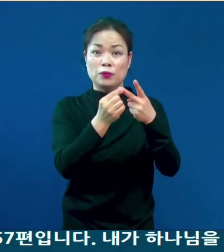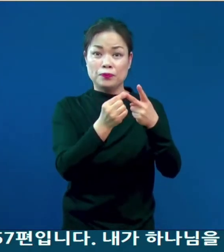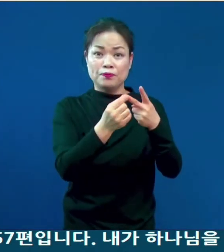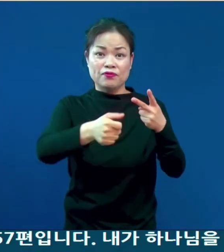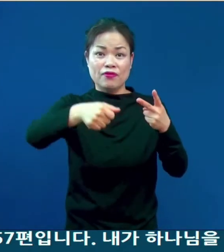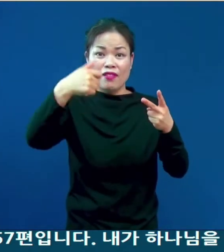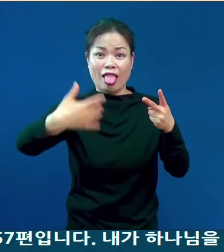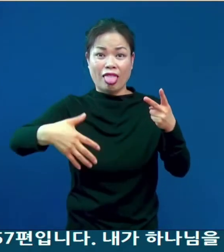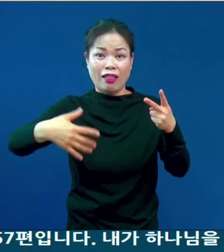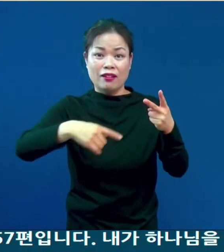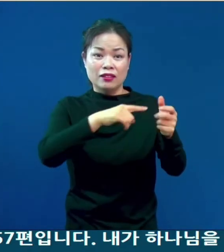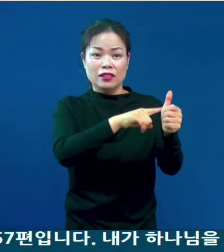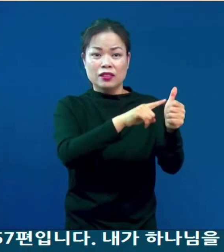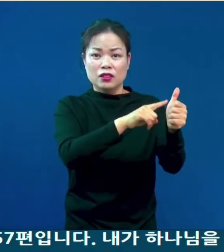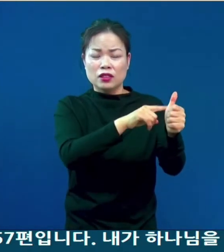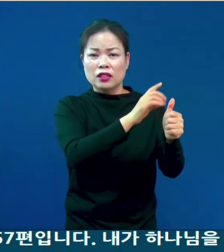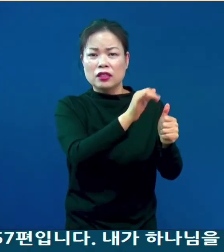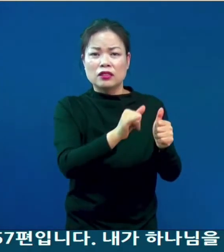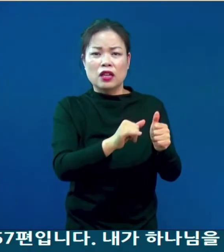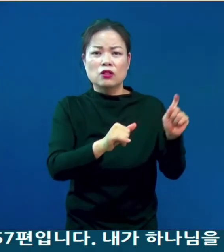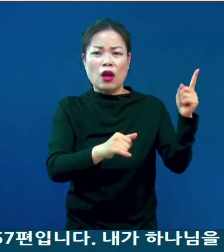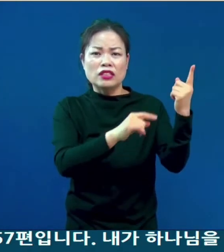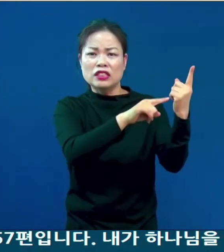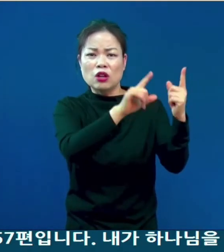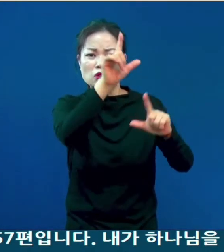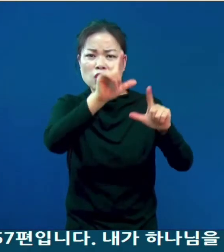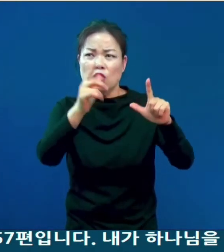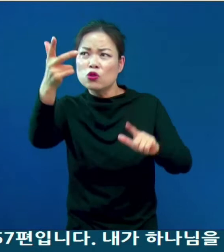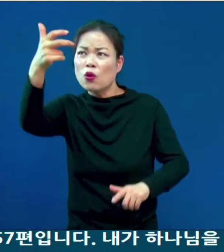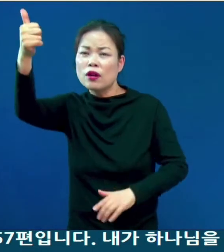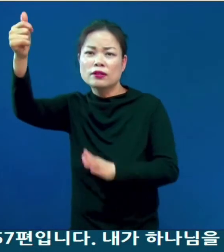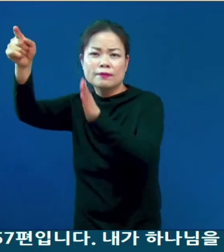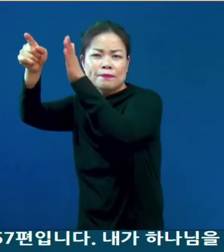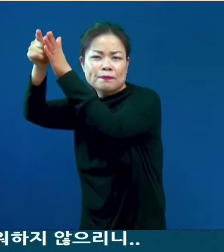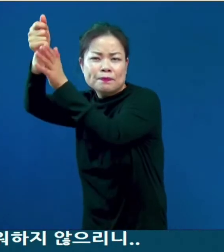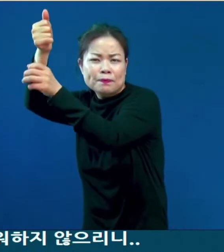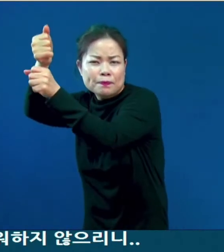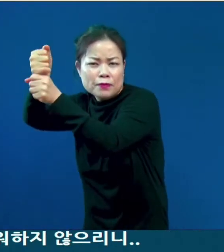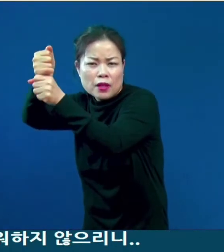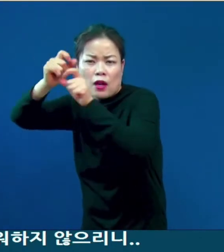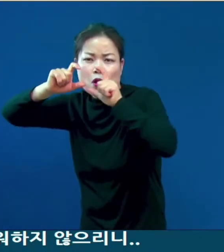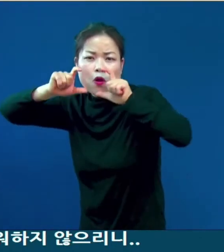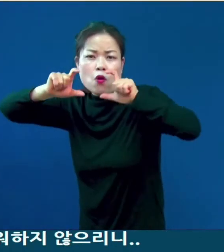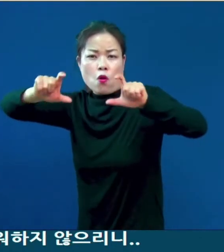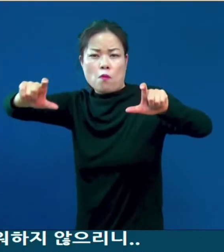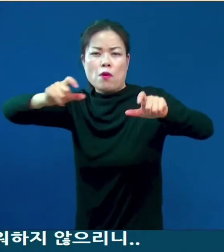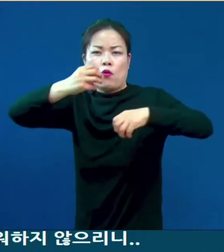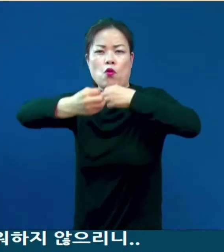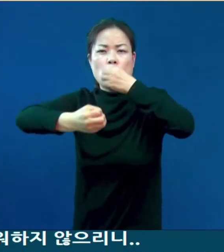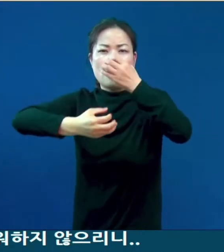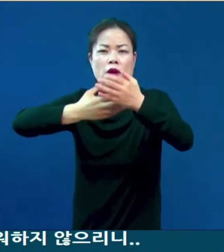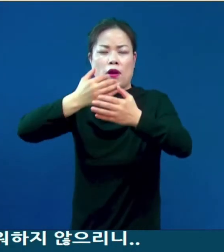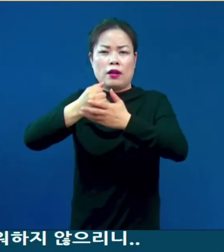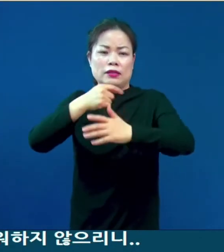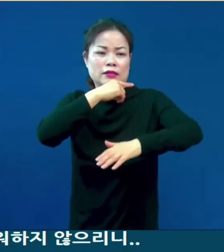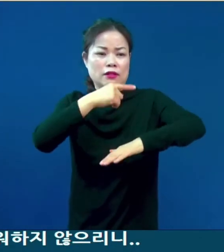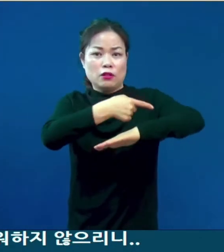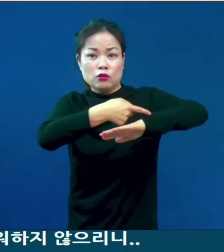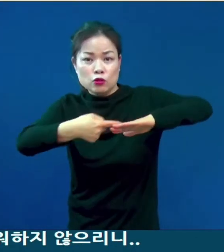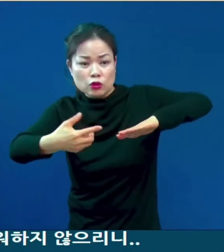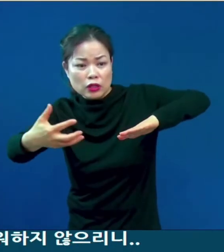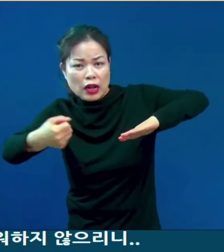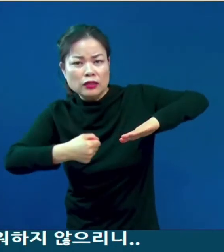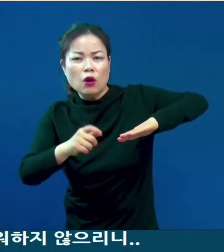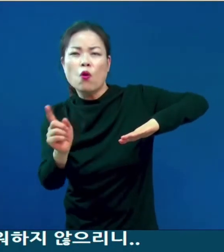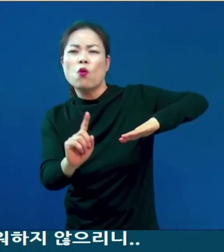대단한 것은 다윗이 이런 상황에서 여호와를 의지함으로써 선포하고 고백하는 것이 혈육을 가진 사람이